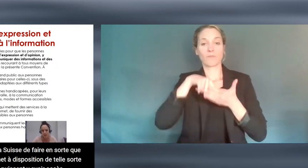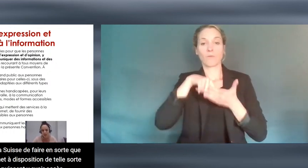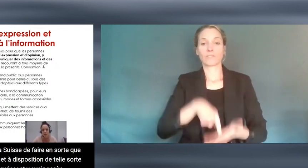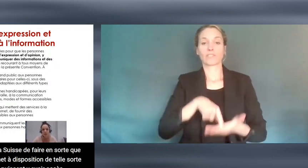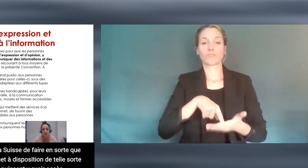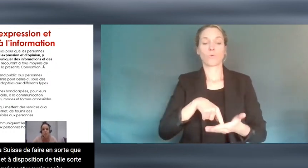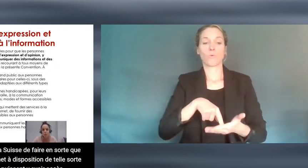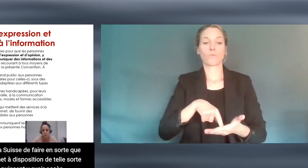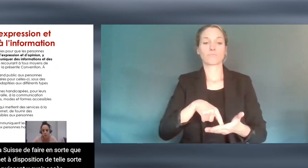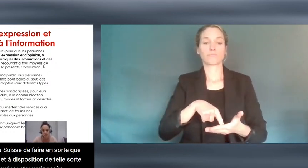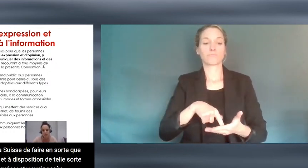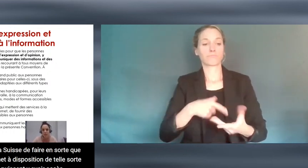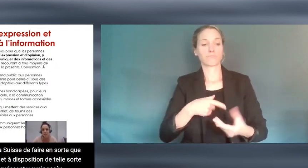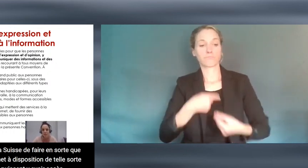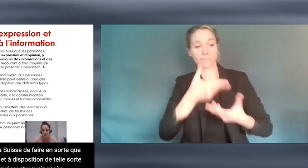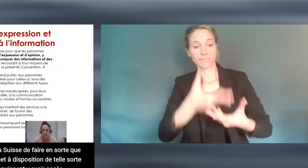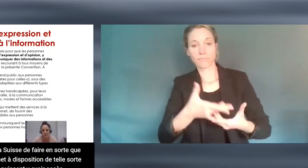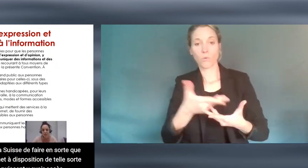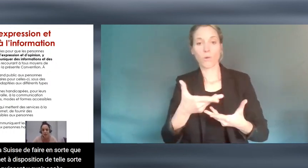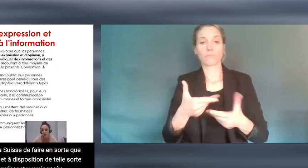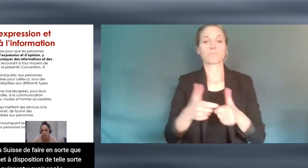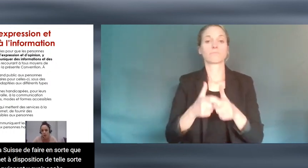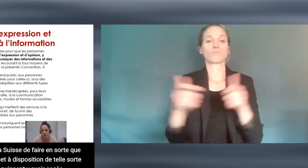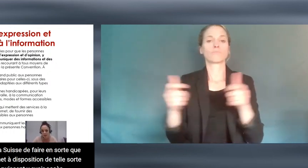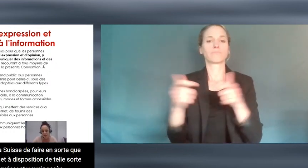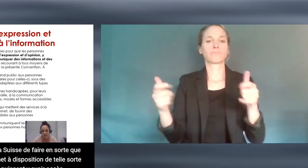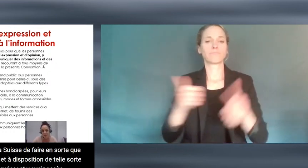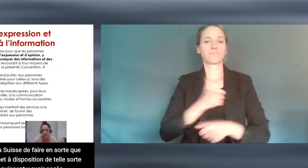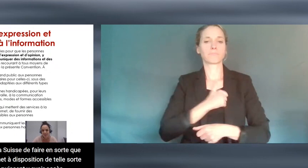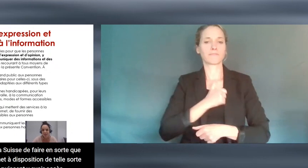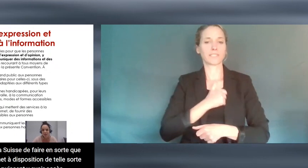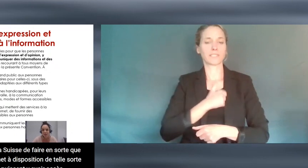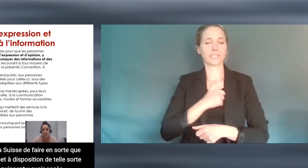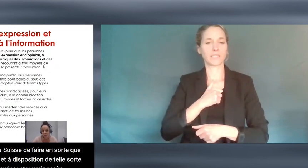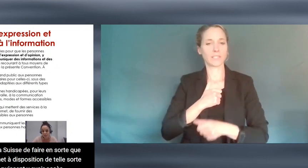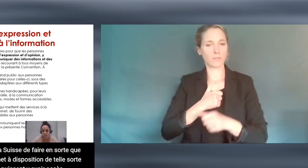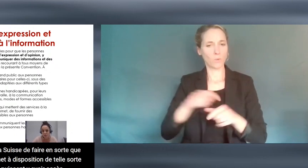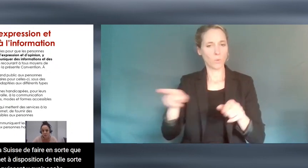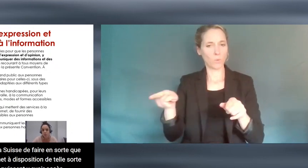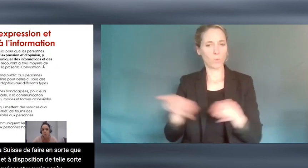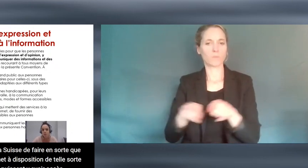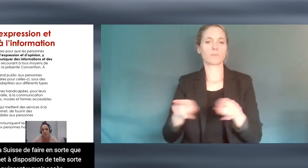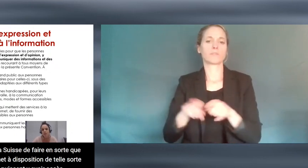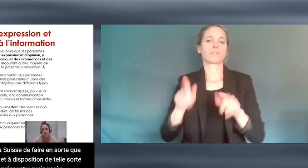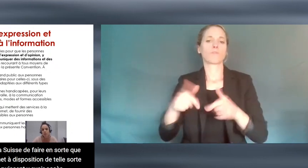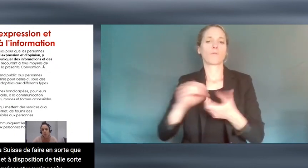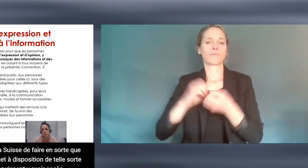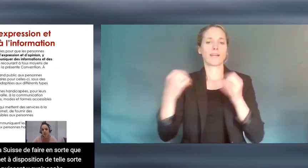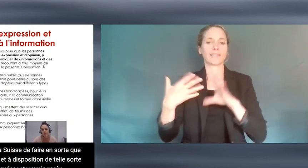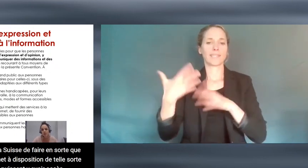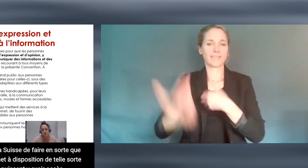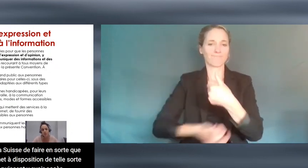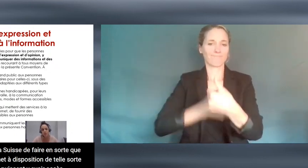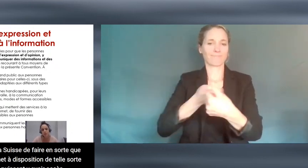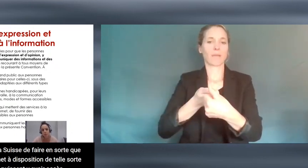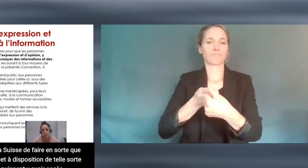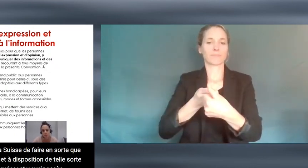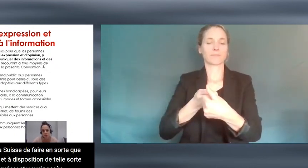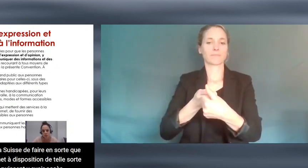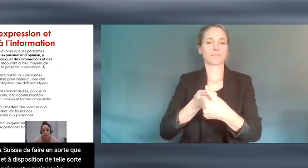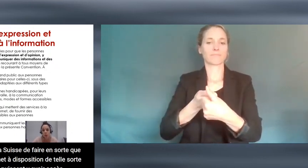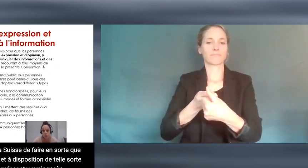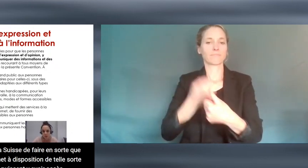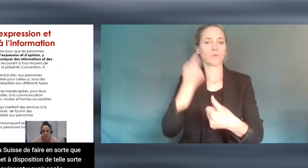les particuliers, eux aussi, mettent leur Internet à disposition de telle sorte que les personnes en situation